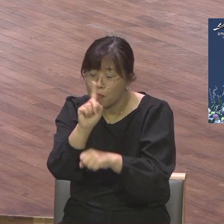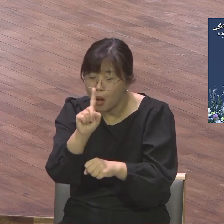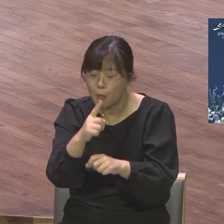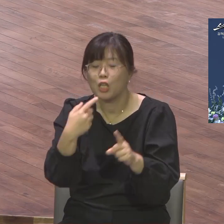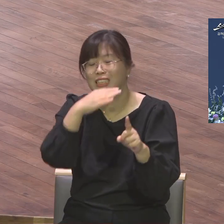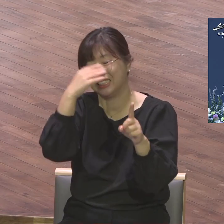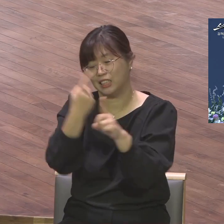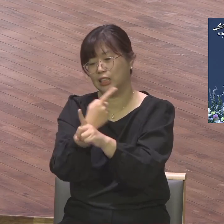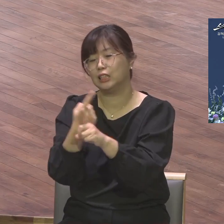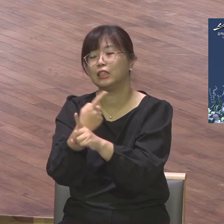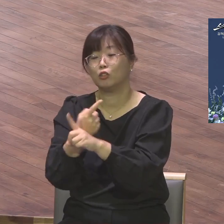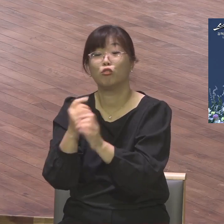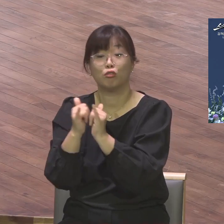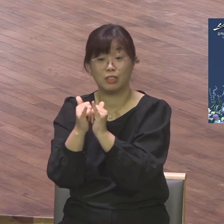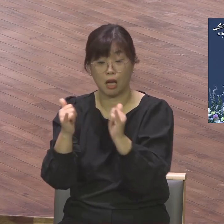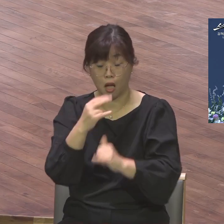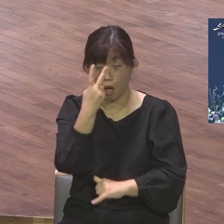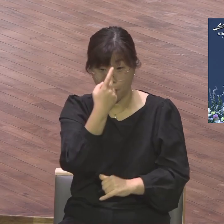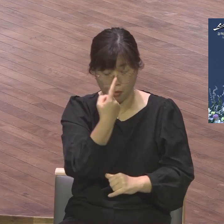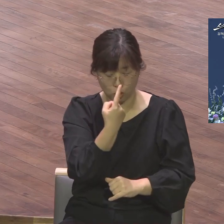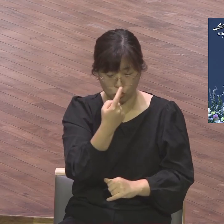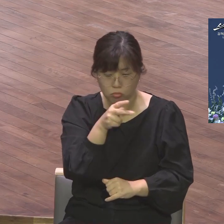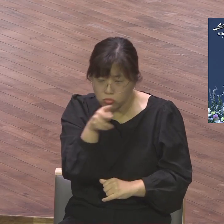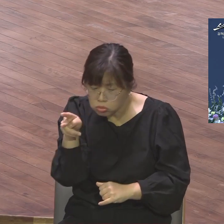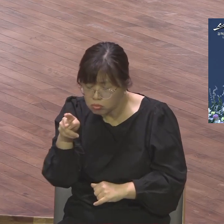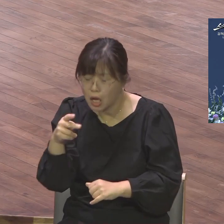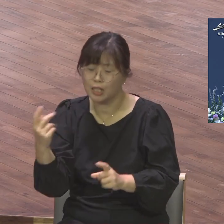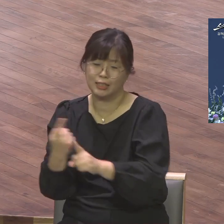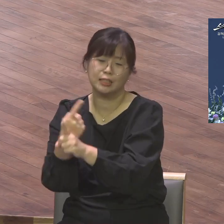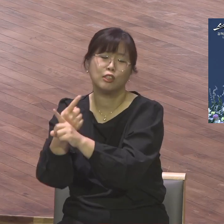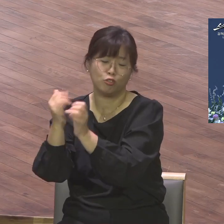치유하는 자입니다. 치유. 치유. 그래서 여러분의